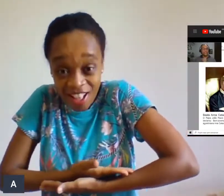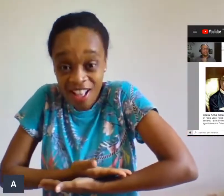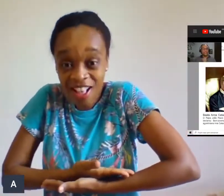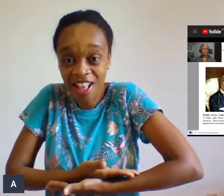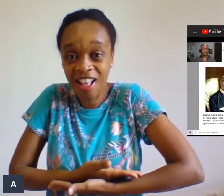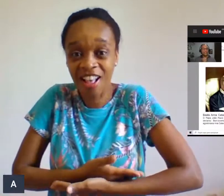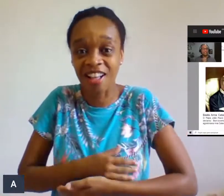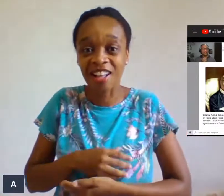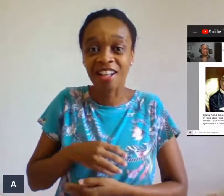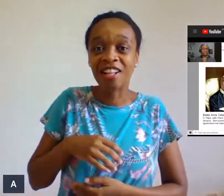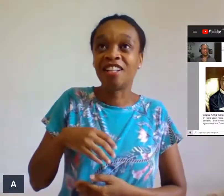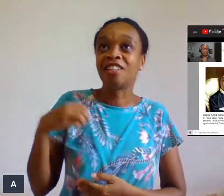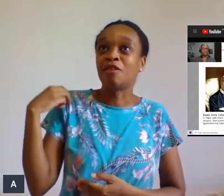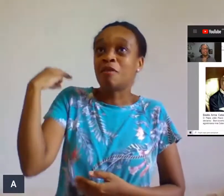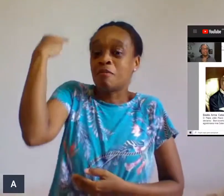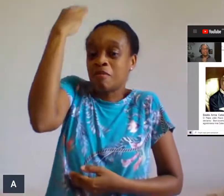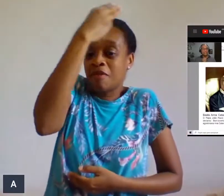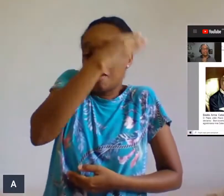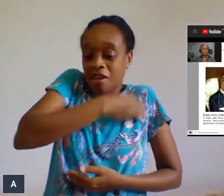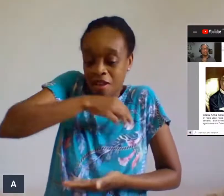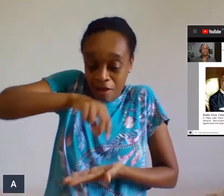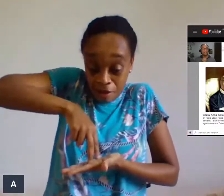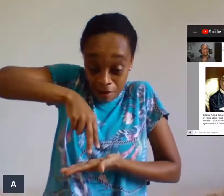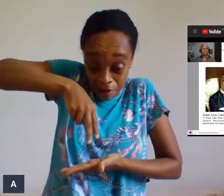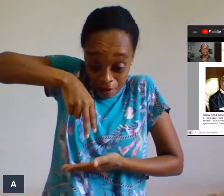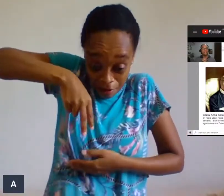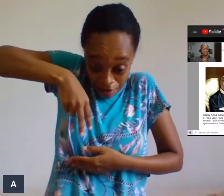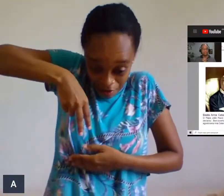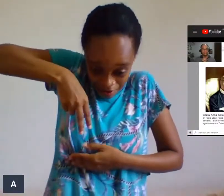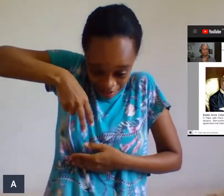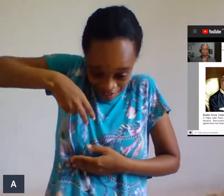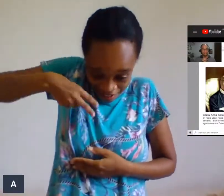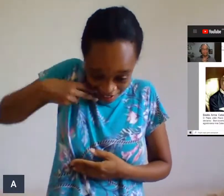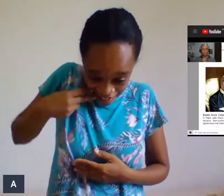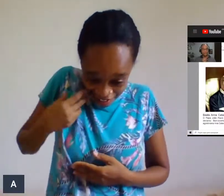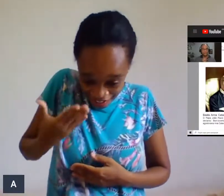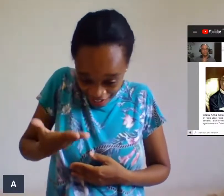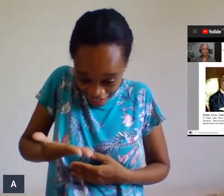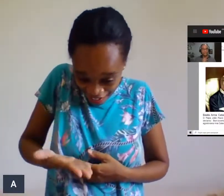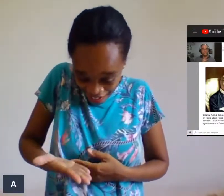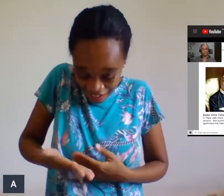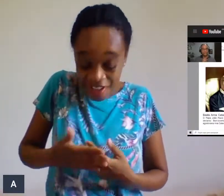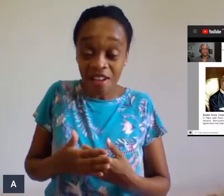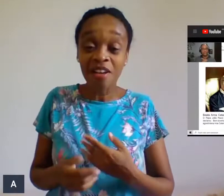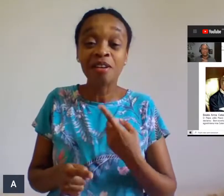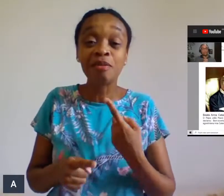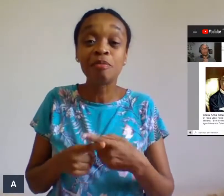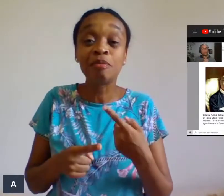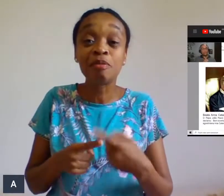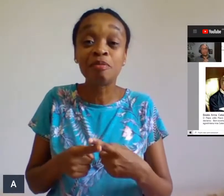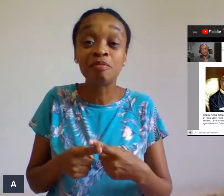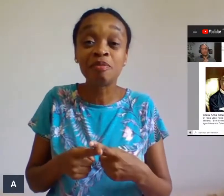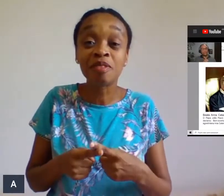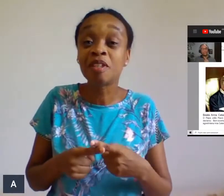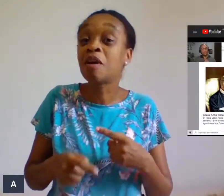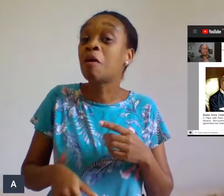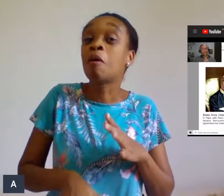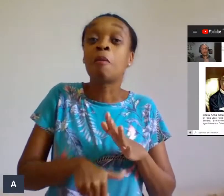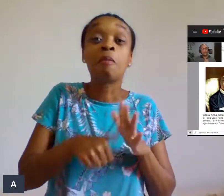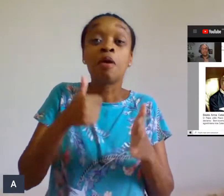da mística beata Ana Catarina Emmerich sobre o nascimento de Jesus. Porque esse é o primeiro